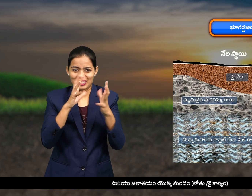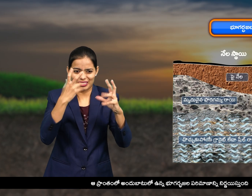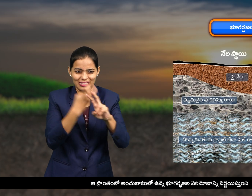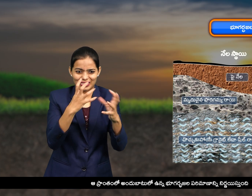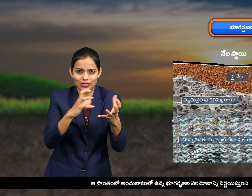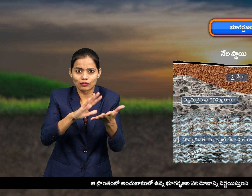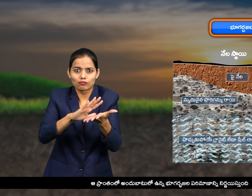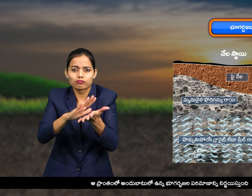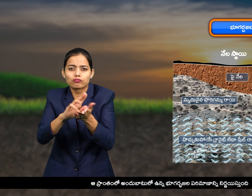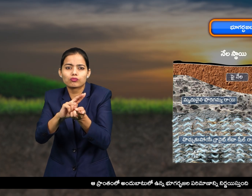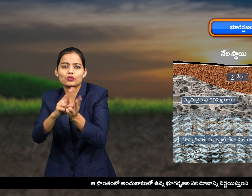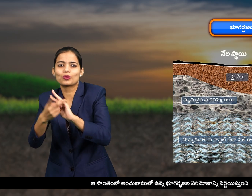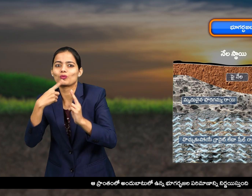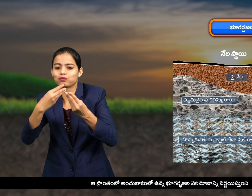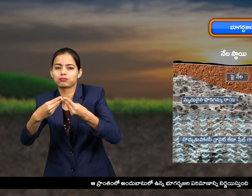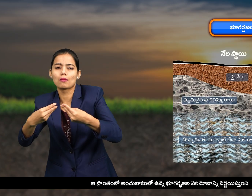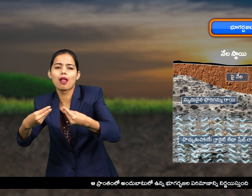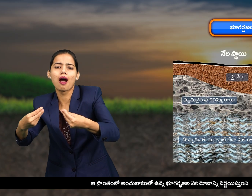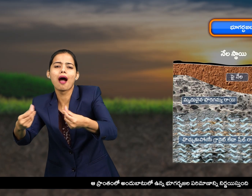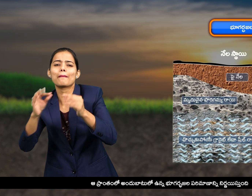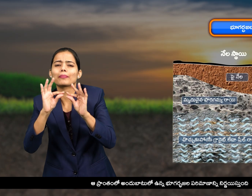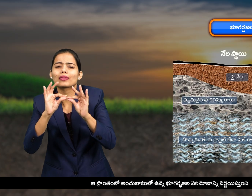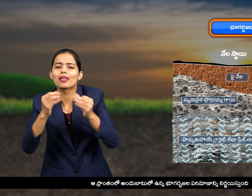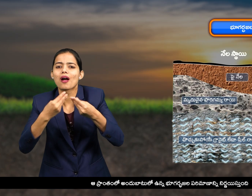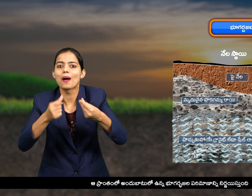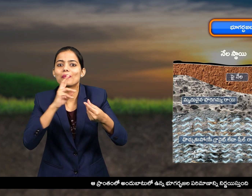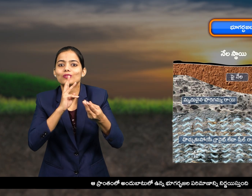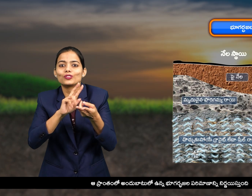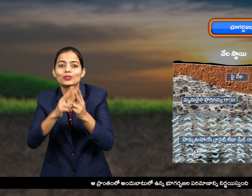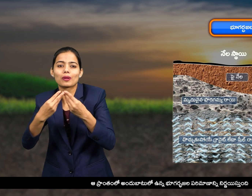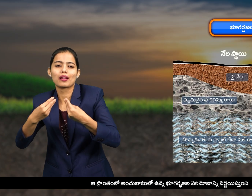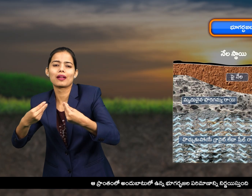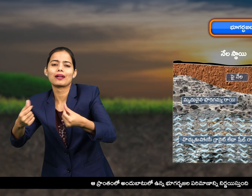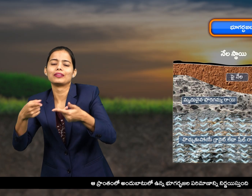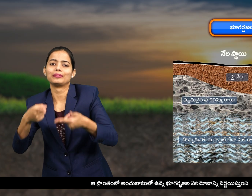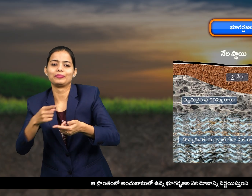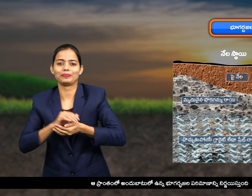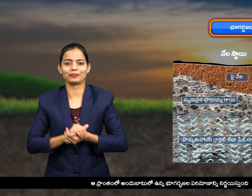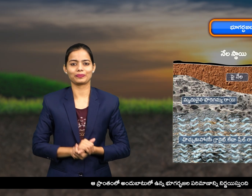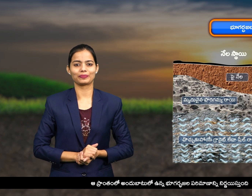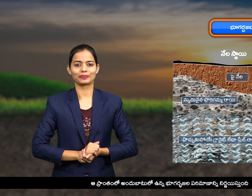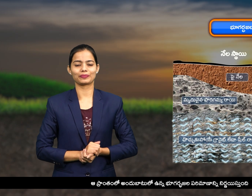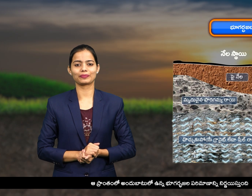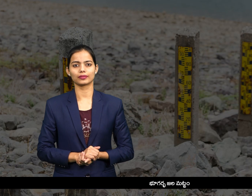మందం ఆ ప్రాంతంలో అందుబాటులో ఉన్న భూగర్భ జల పరిమాణాన్ని నిర్ణయిస్తుంది.